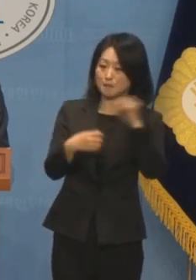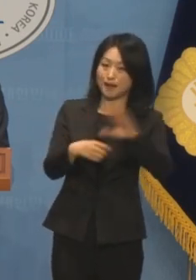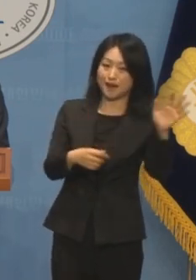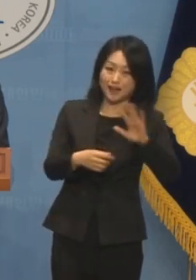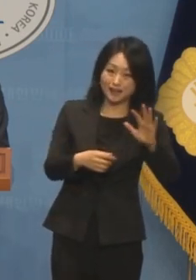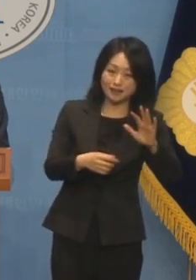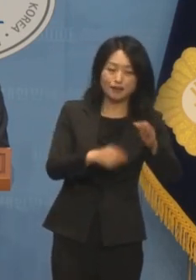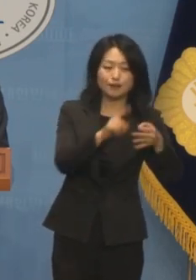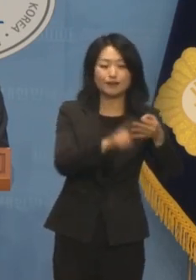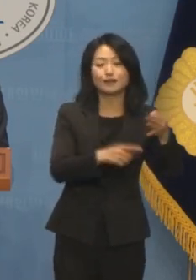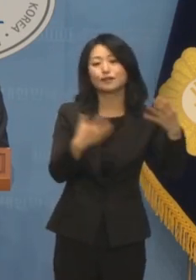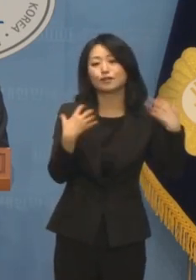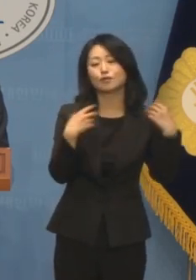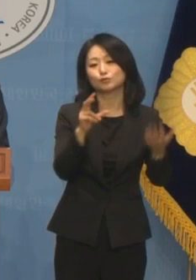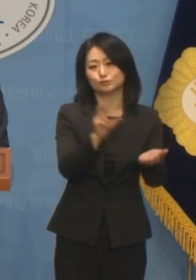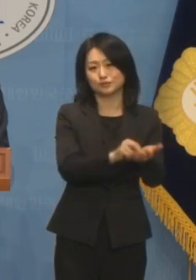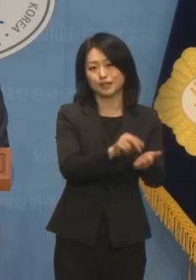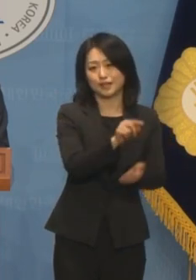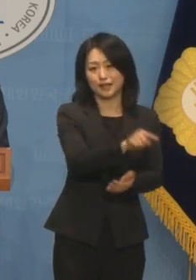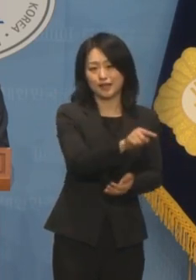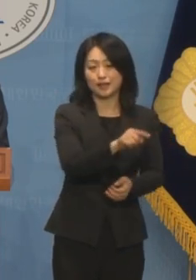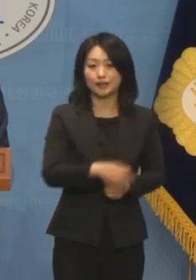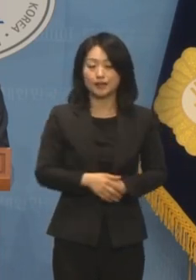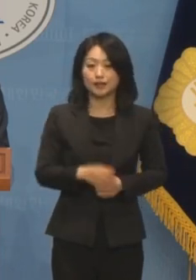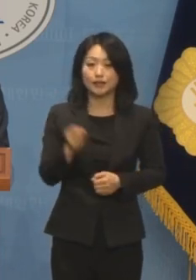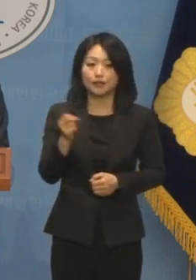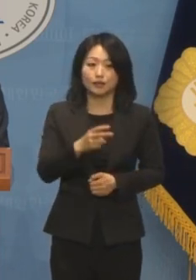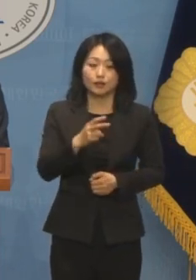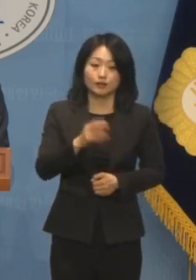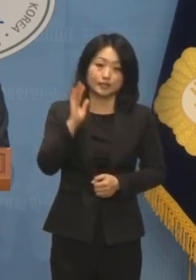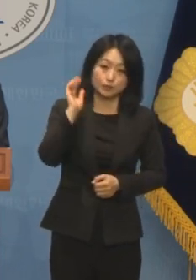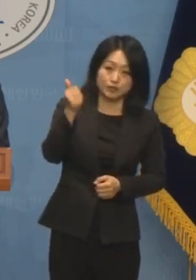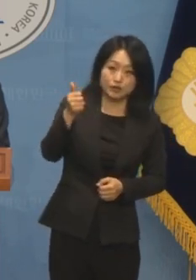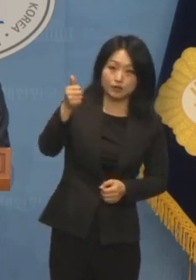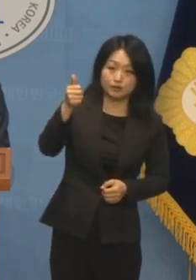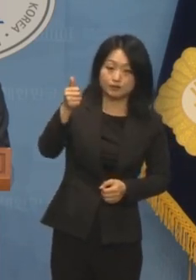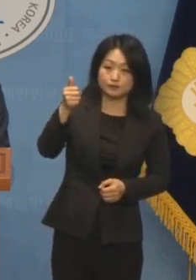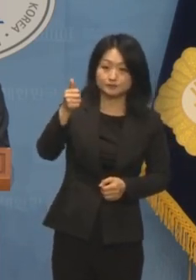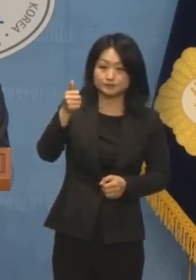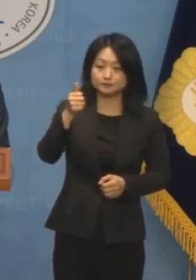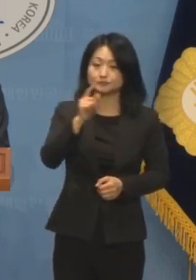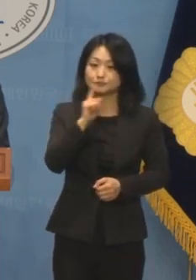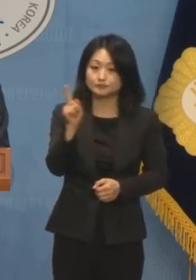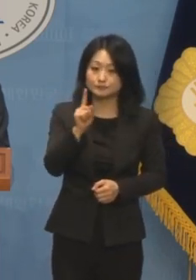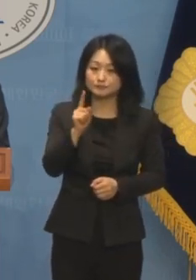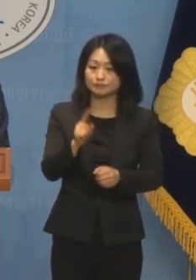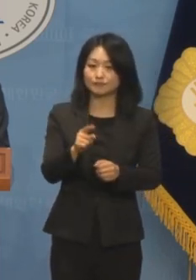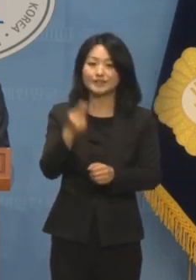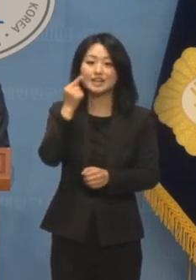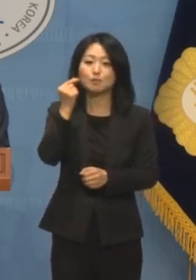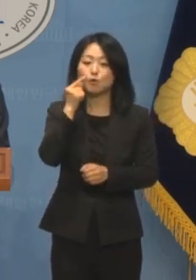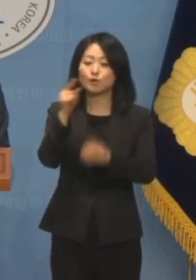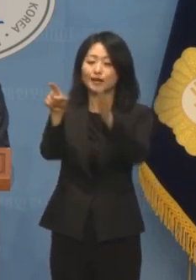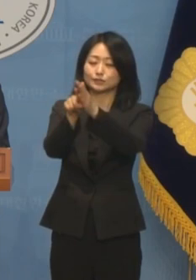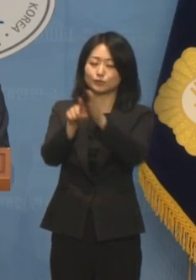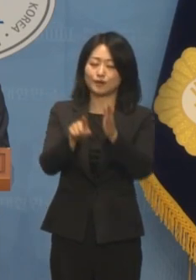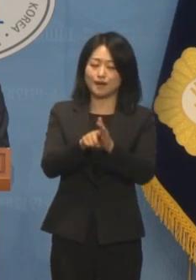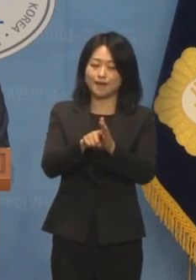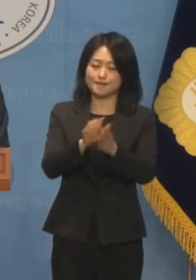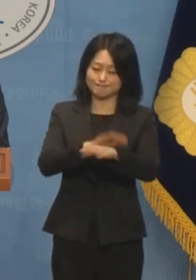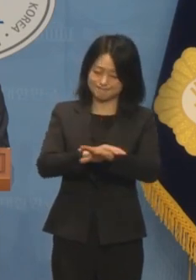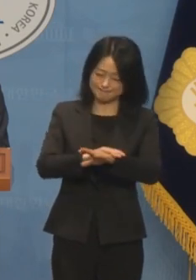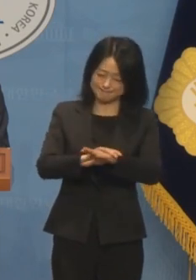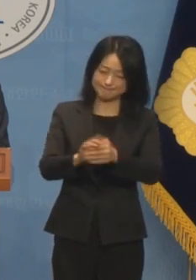윤석열 정부입니다. 더욱이 대통령은 기자회견에서 신뢰관계가 두텁다는 동문서답만